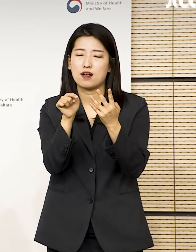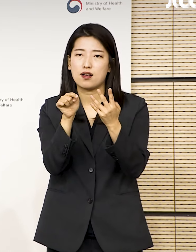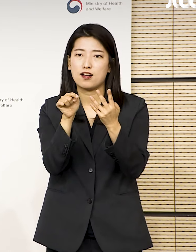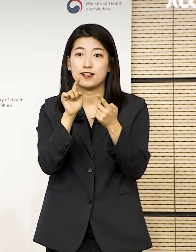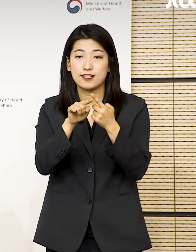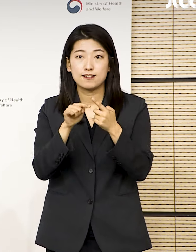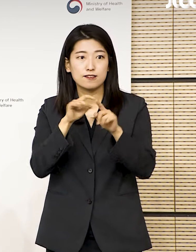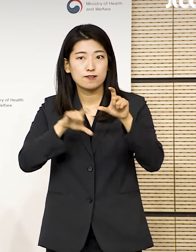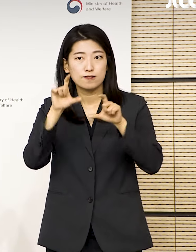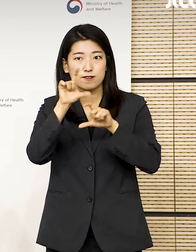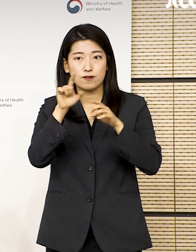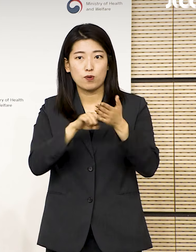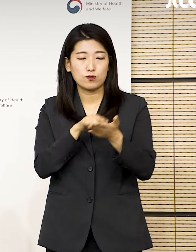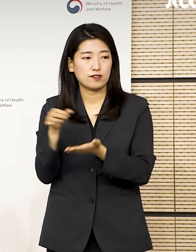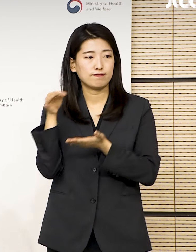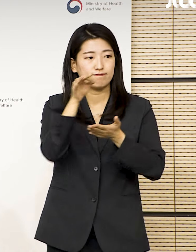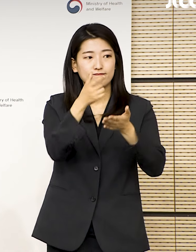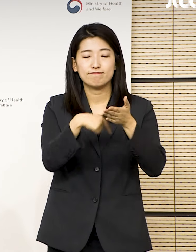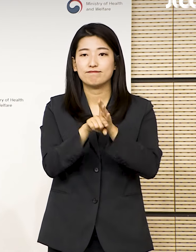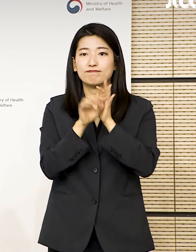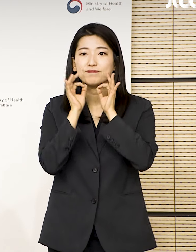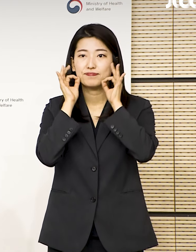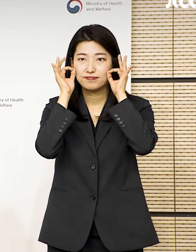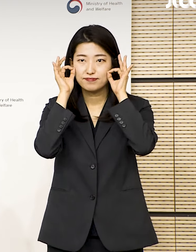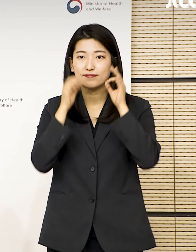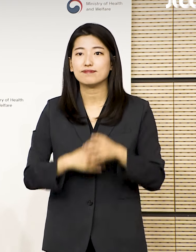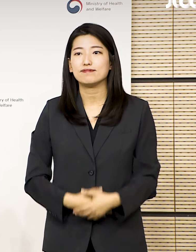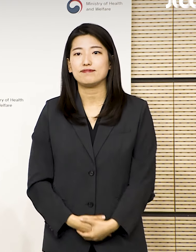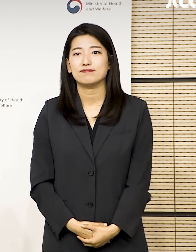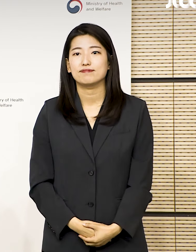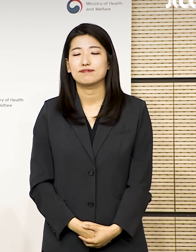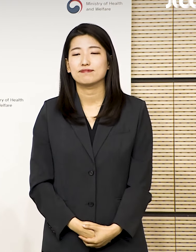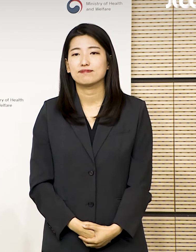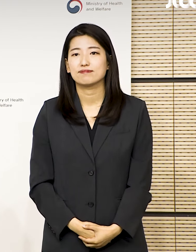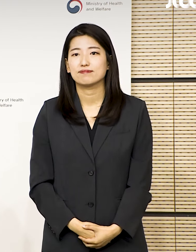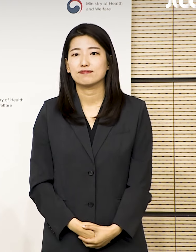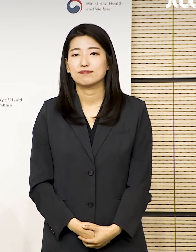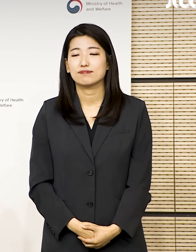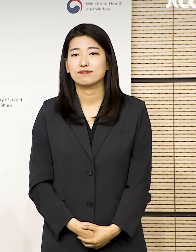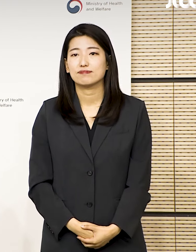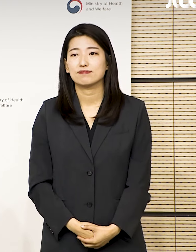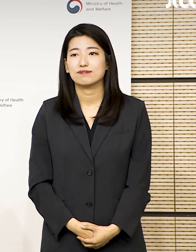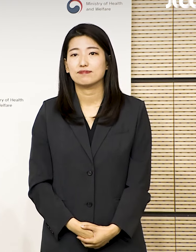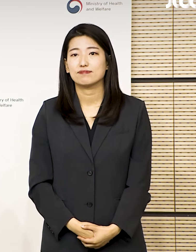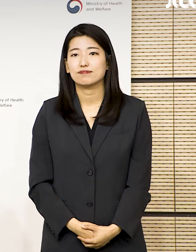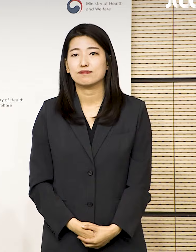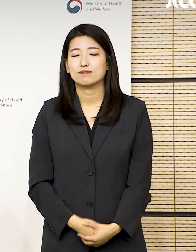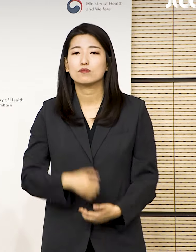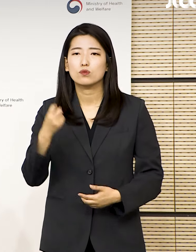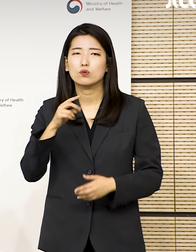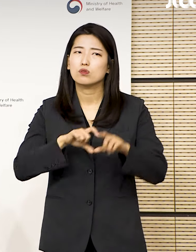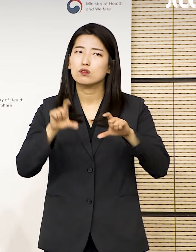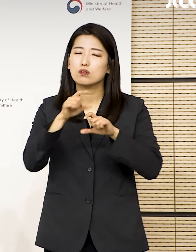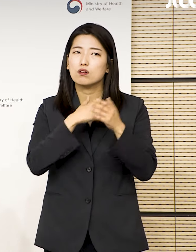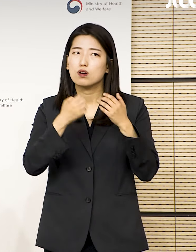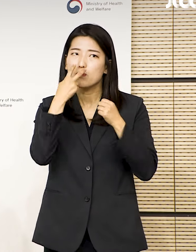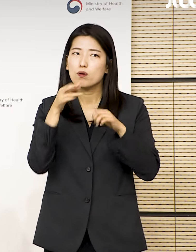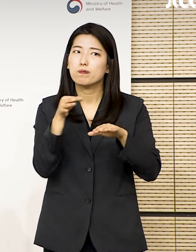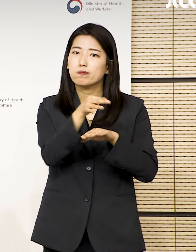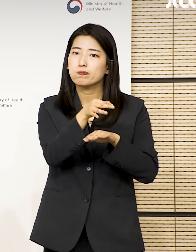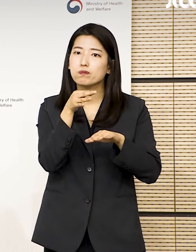지속 발굴하여 추진하겠습니다 또 또한 보다 큰 틀레 지제 에 대해서는